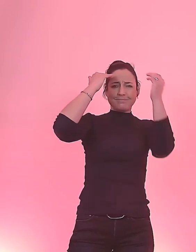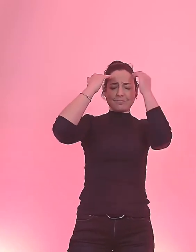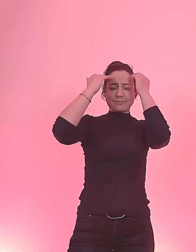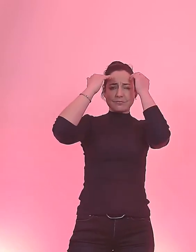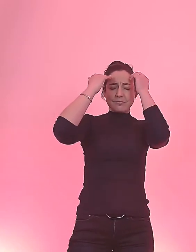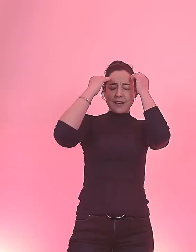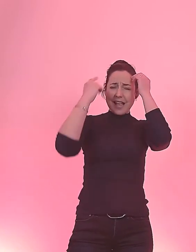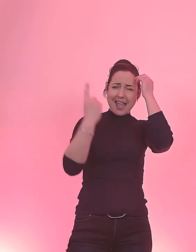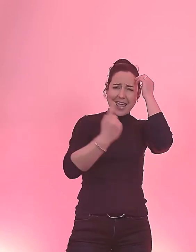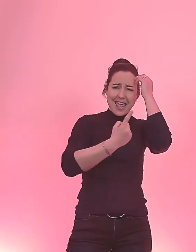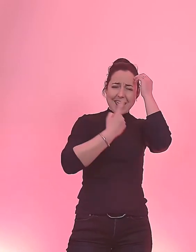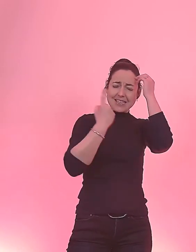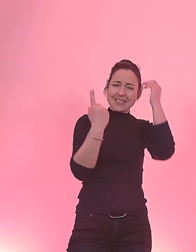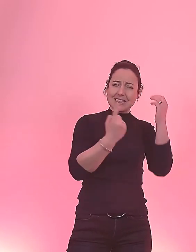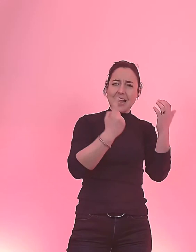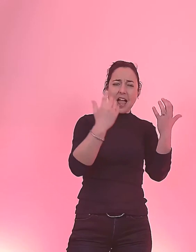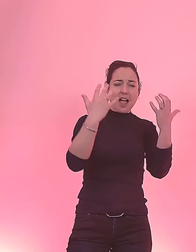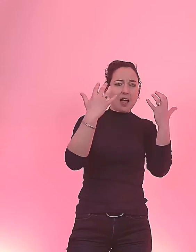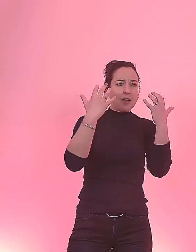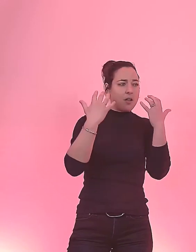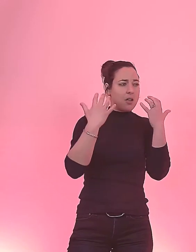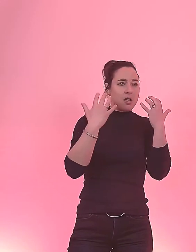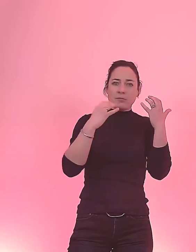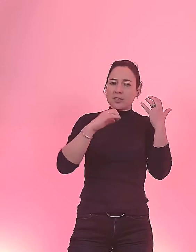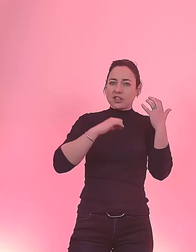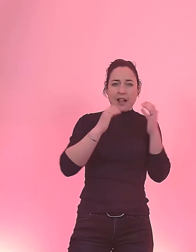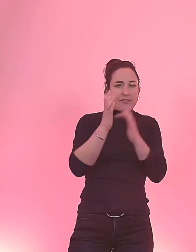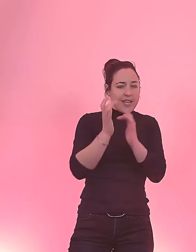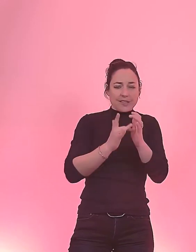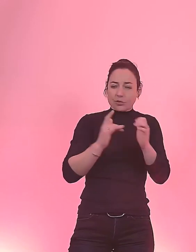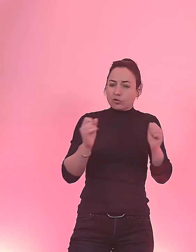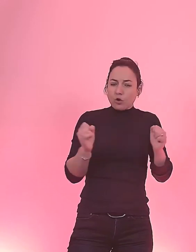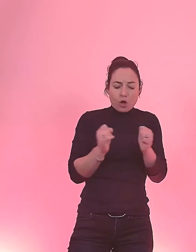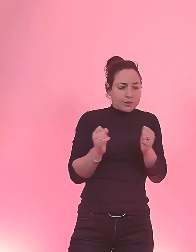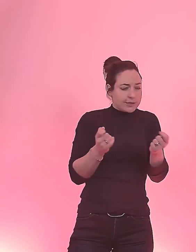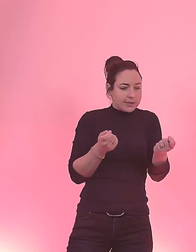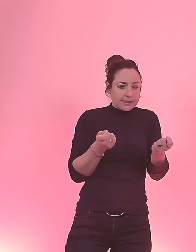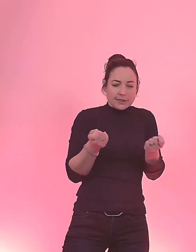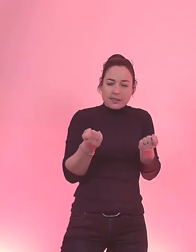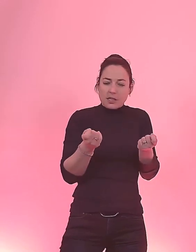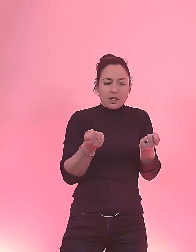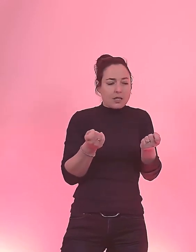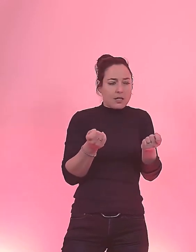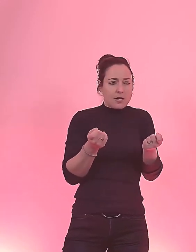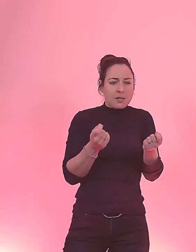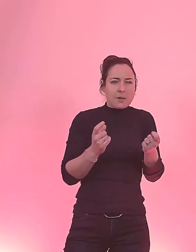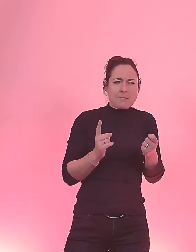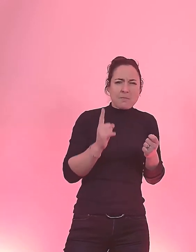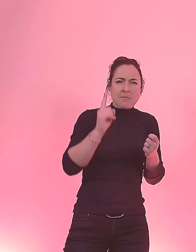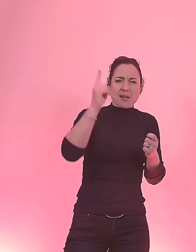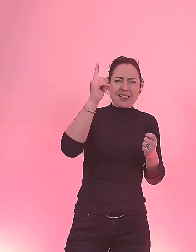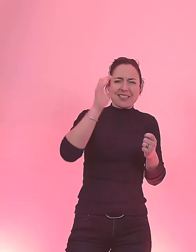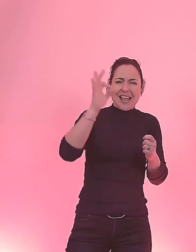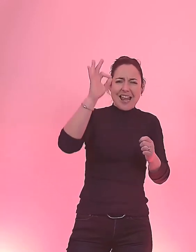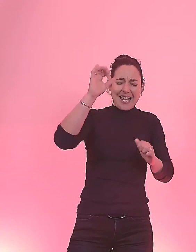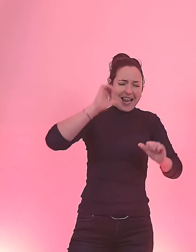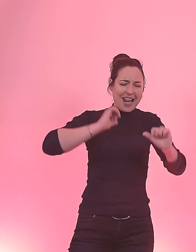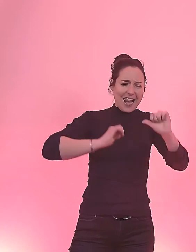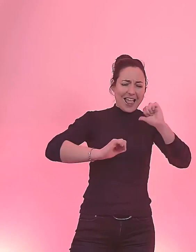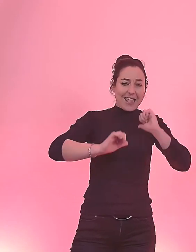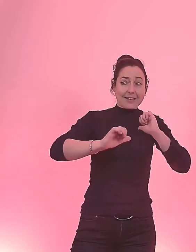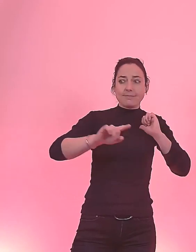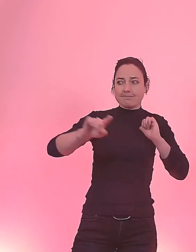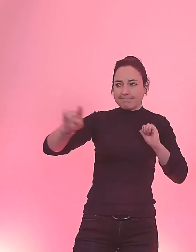vlot aan hem en hij hij hield het niet meer onder controle toen hij op het meest erge leed lage zij te